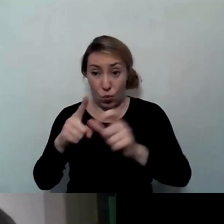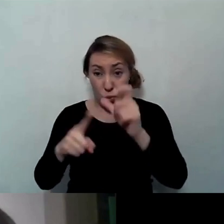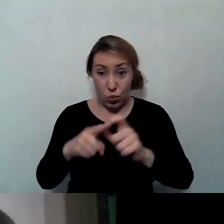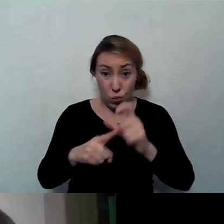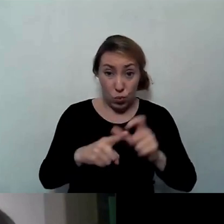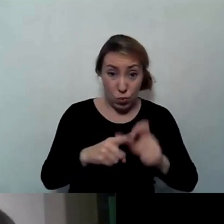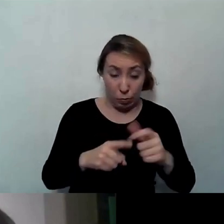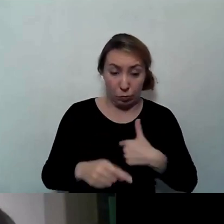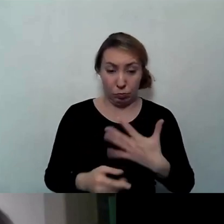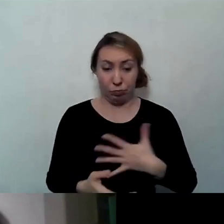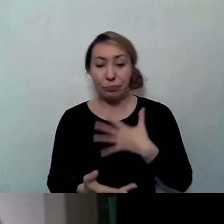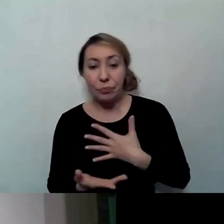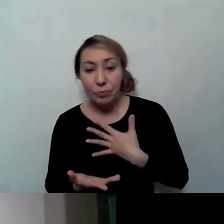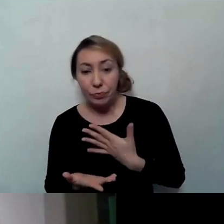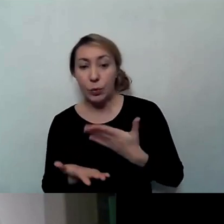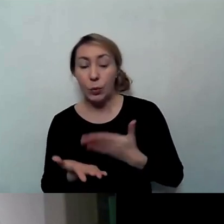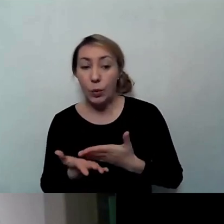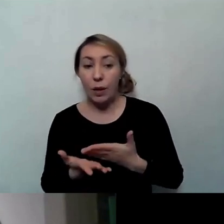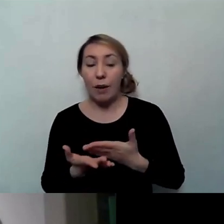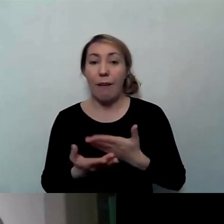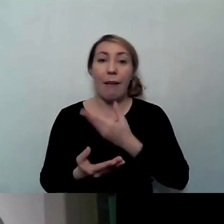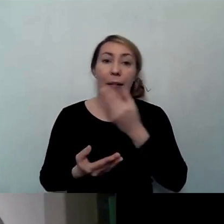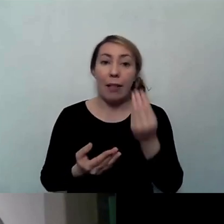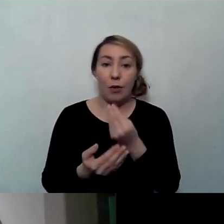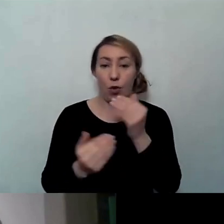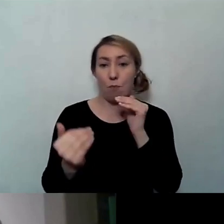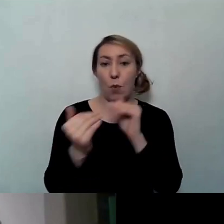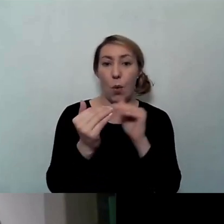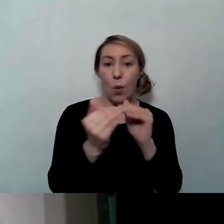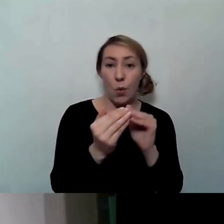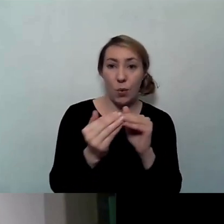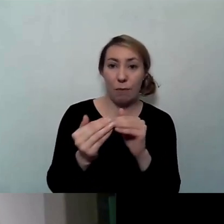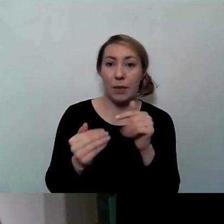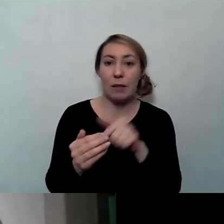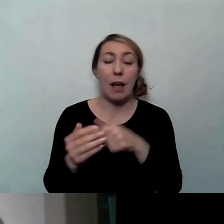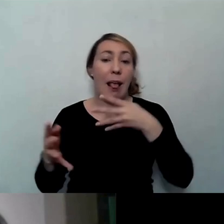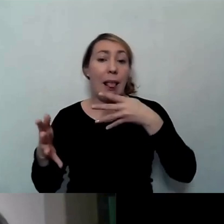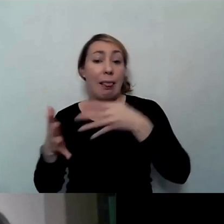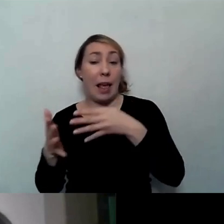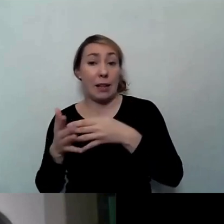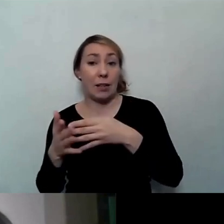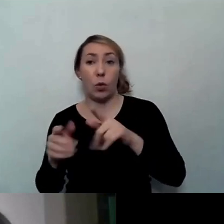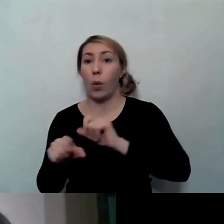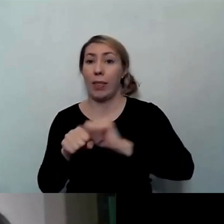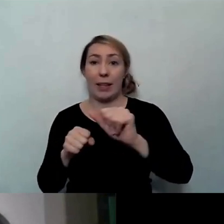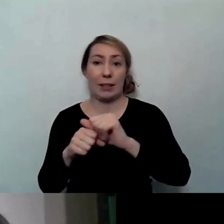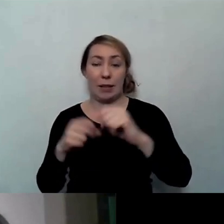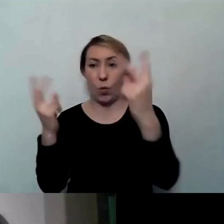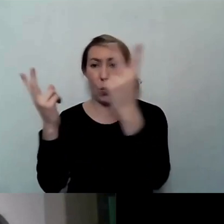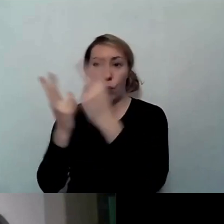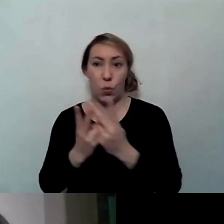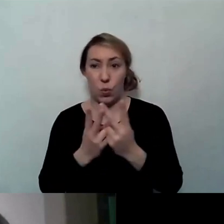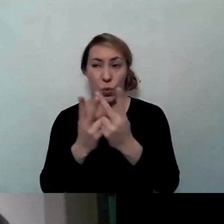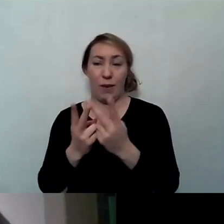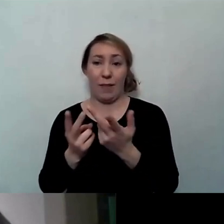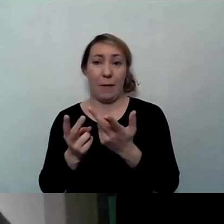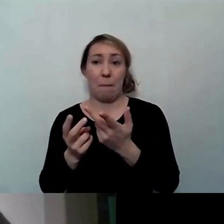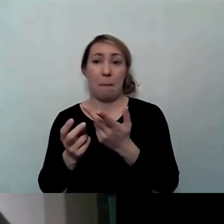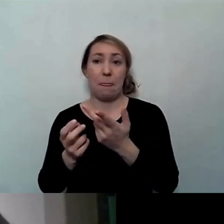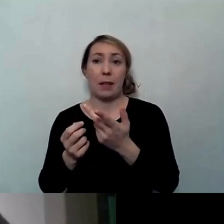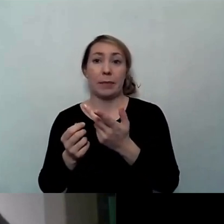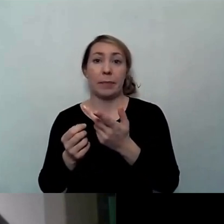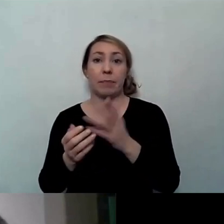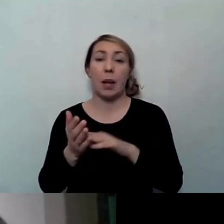który wydawał nam się, no i to jeszcze musiało być porównywalne, tak? To znaczy te testy nie są takie same. Nie jest tak, że